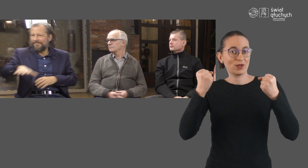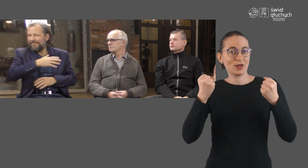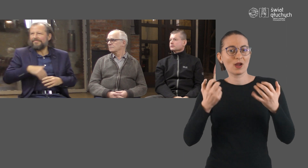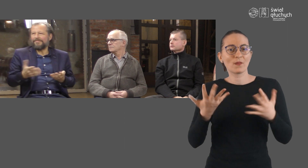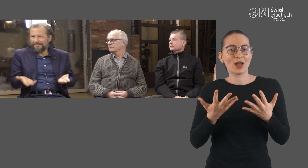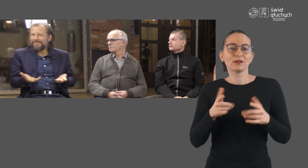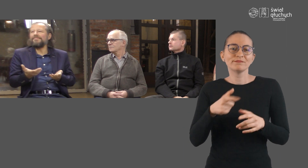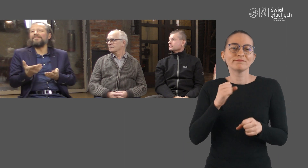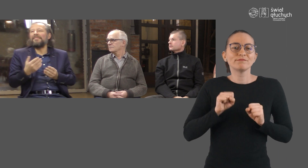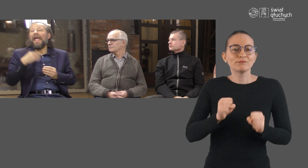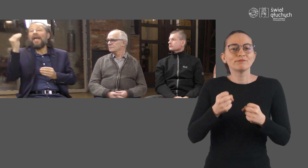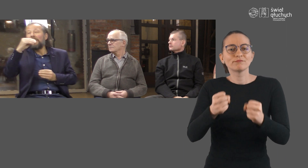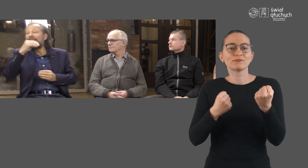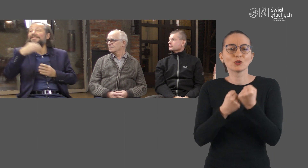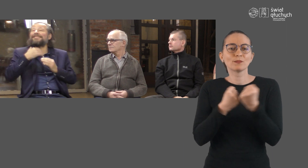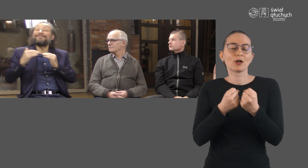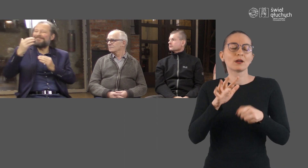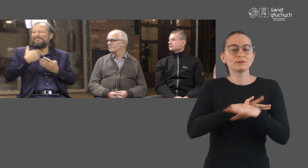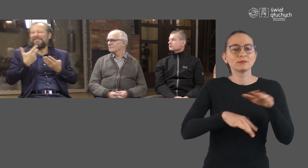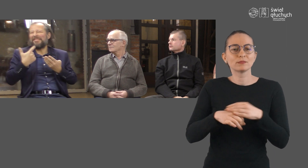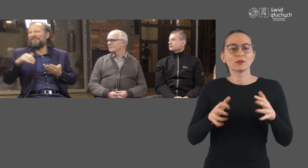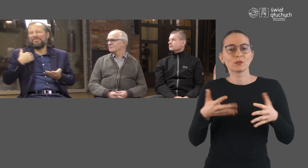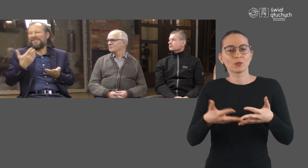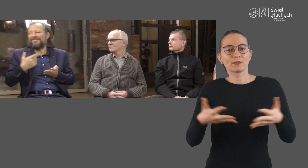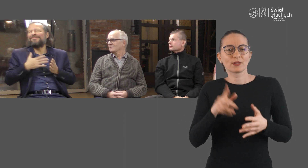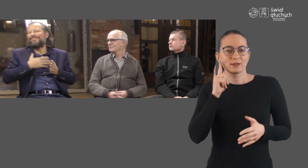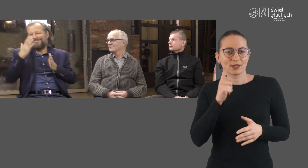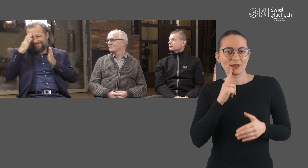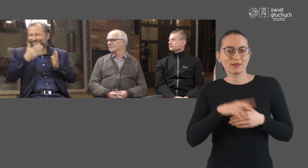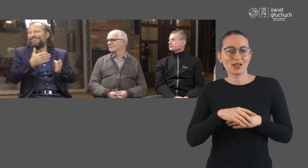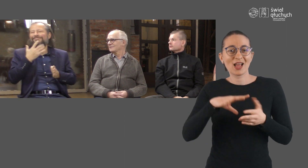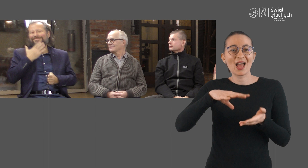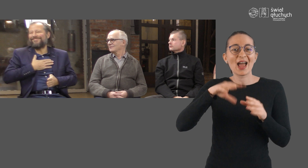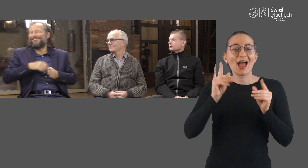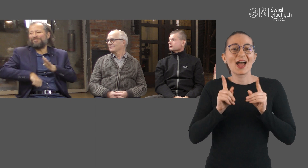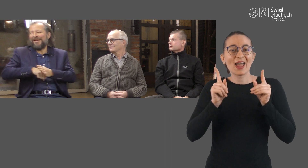bardzo dużo w sporcie dla osób głuchych. Edukacji wyższej nie mam.